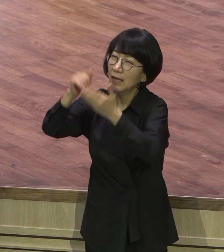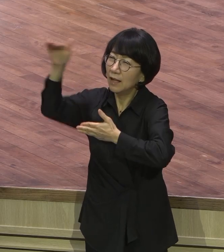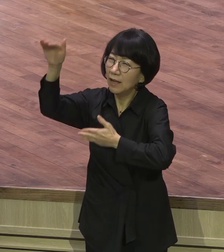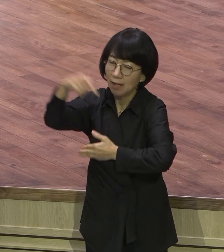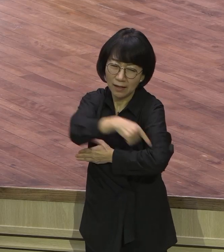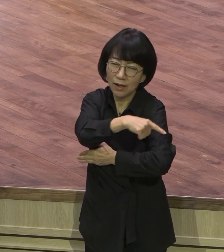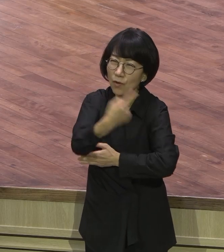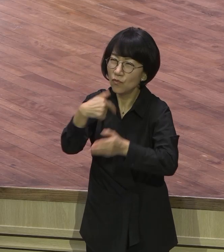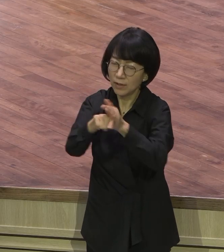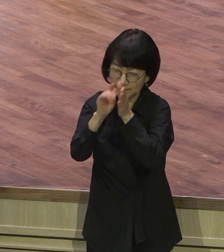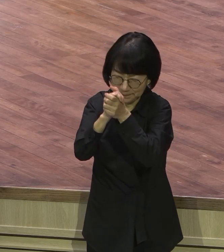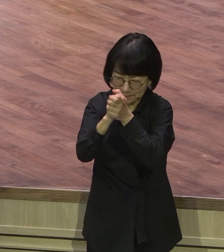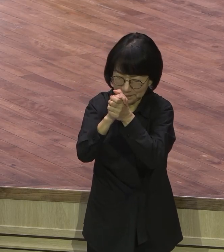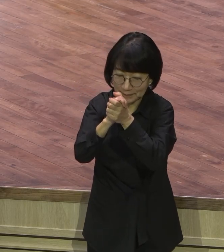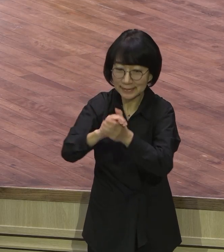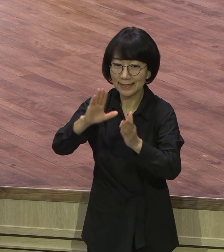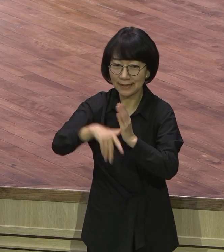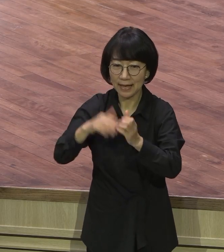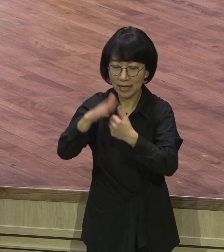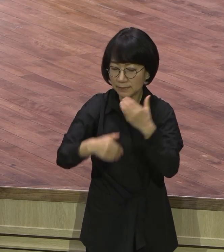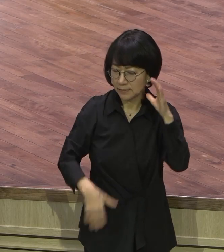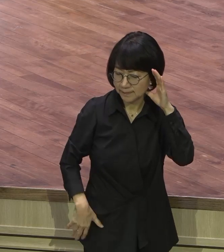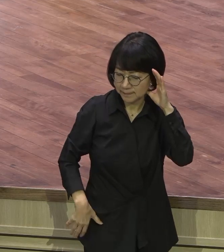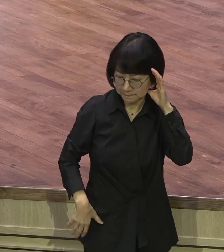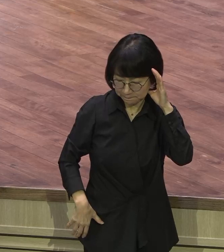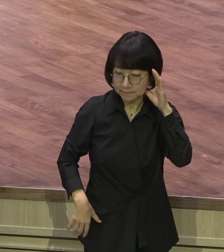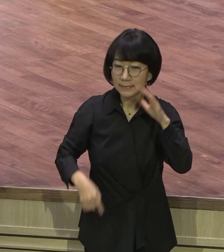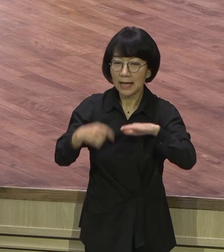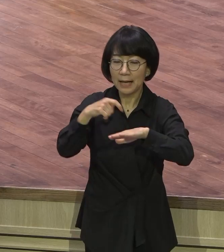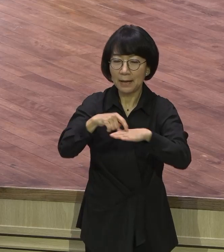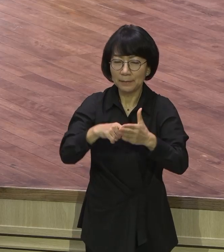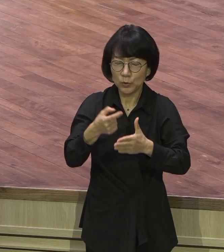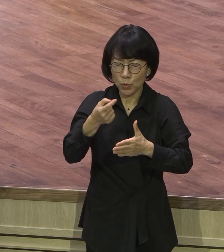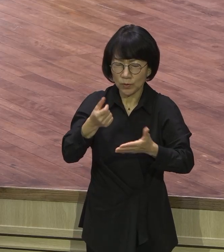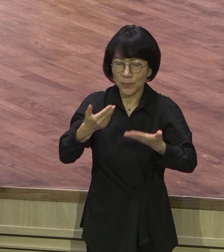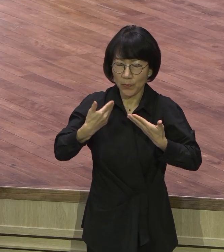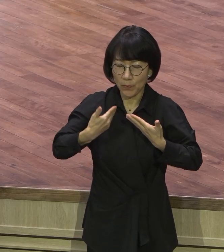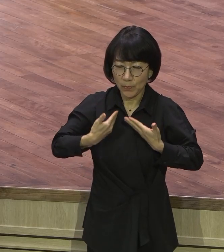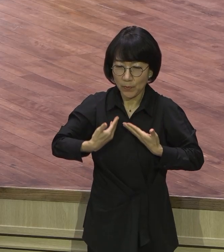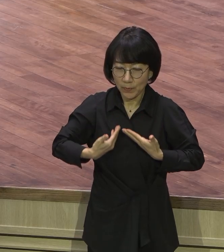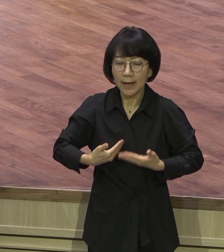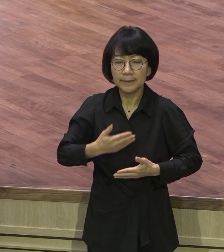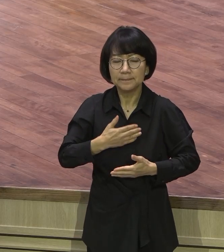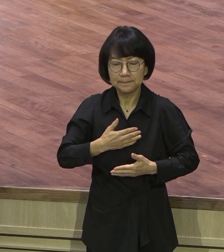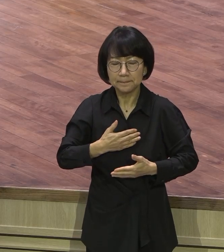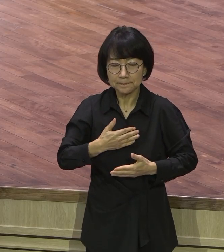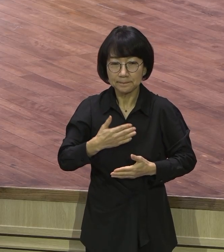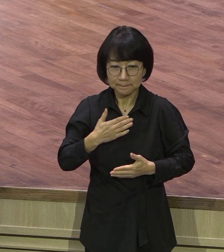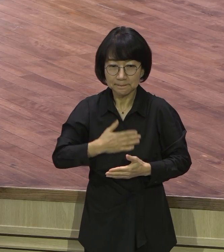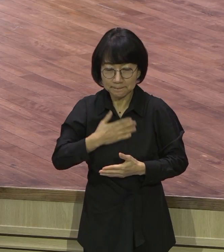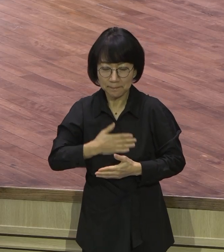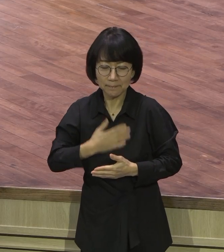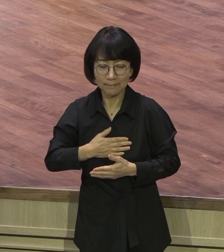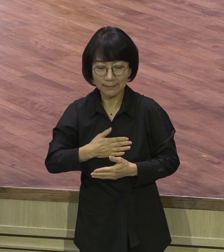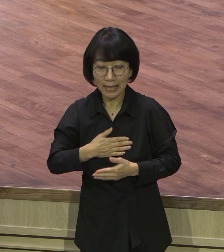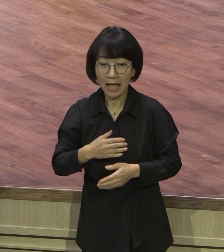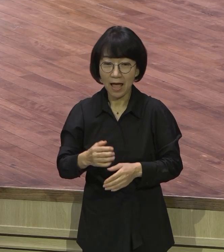조금은 누구려진 상태가 되었고 이스라엘 백성들도 깨닫는 바가 있었어요.